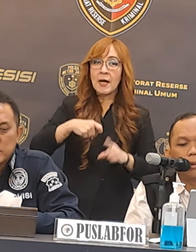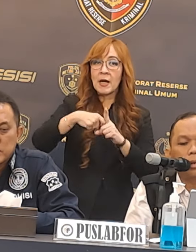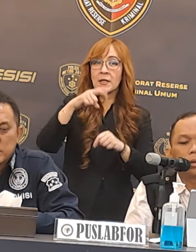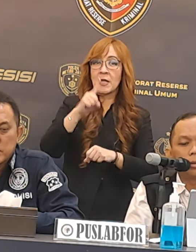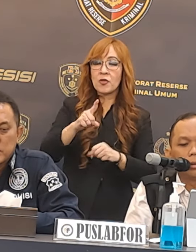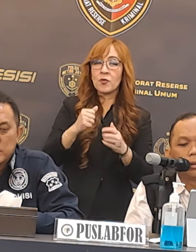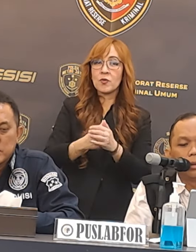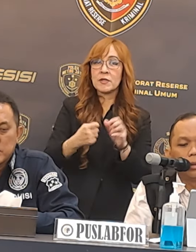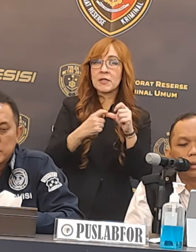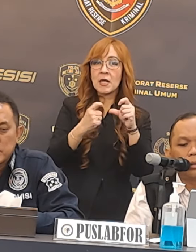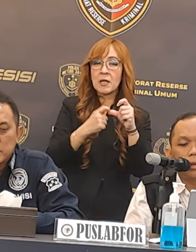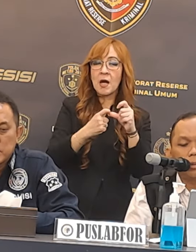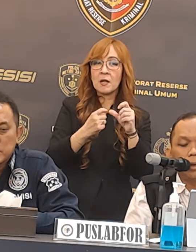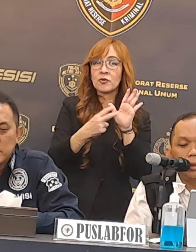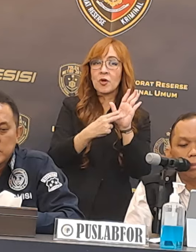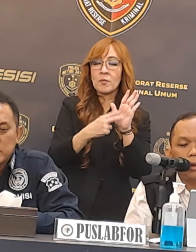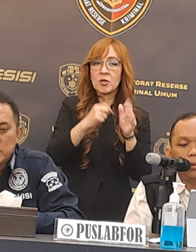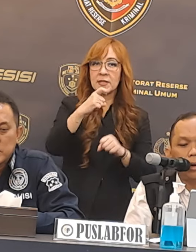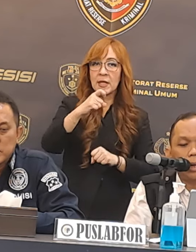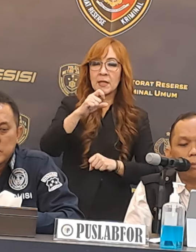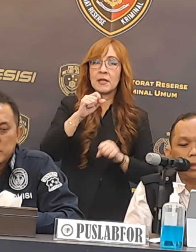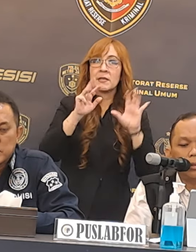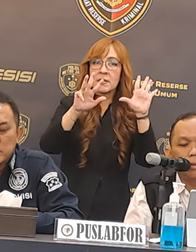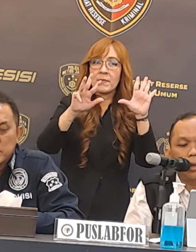serial number